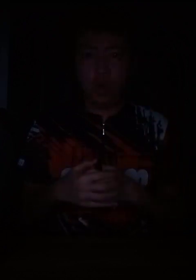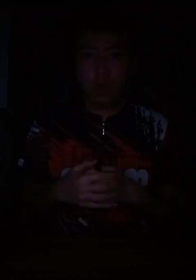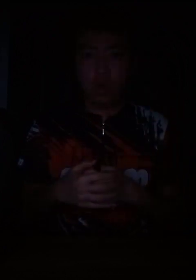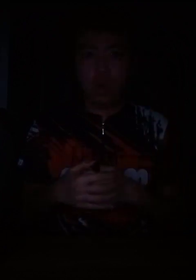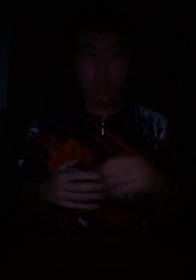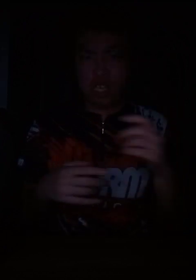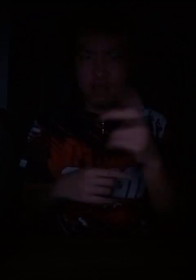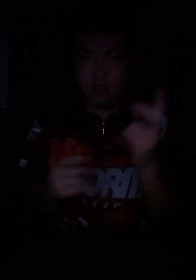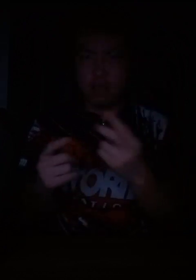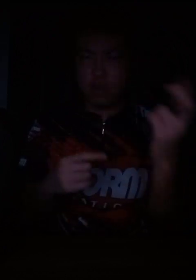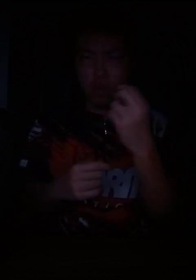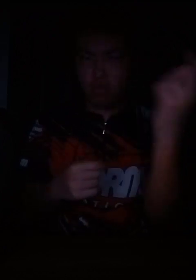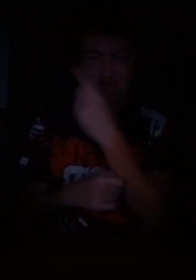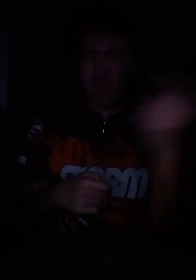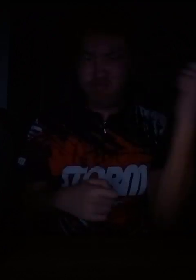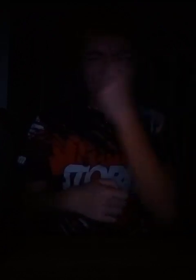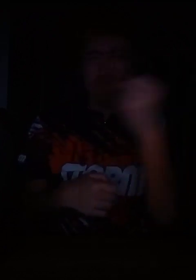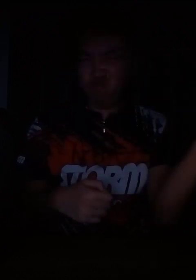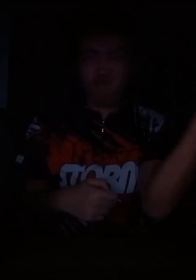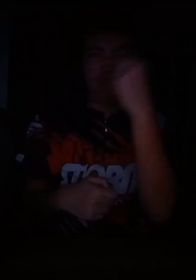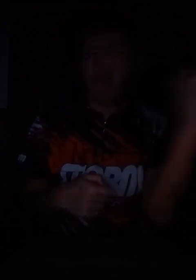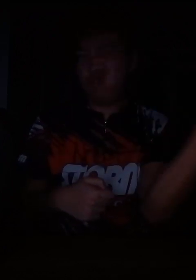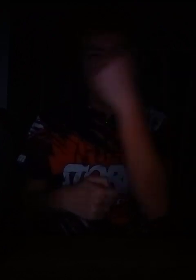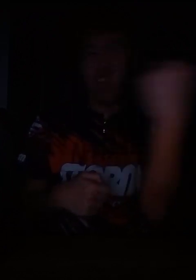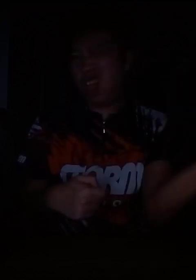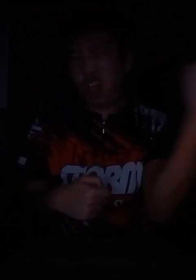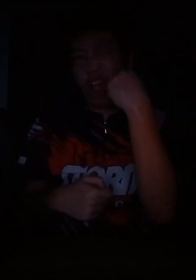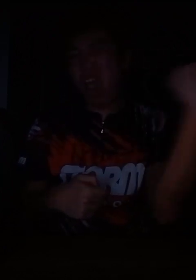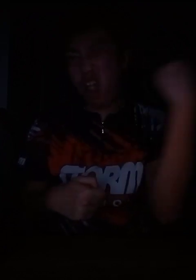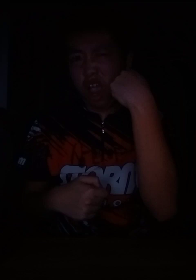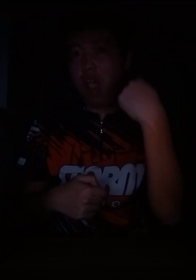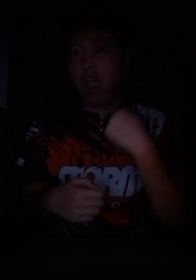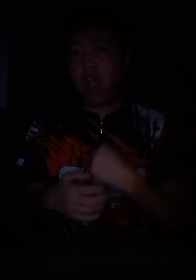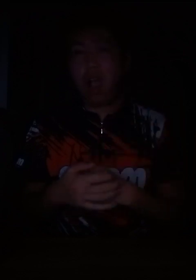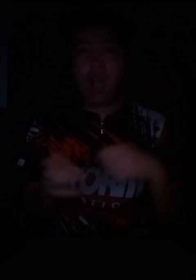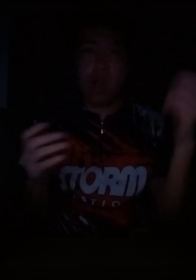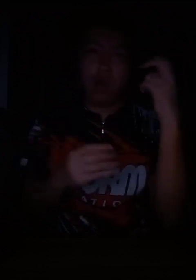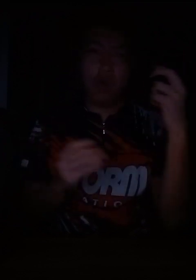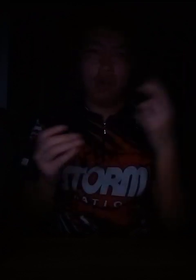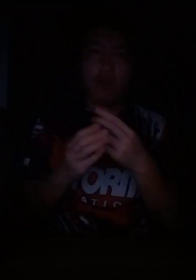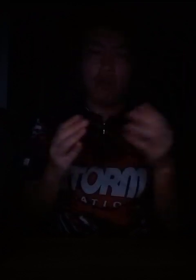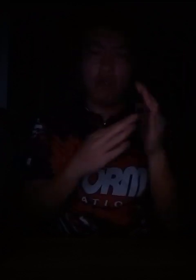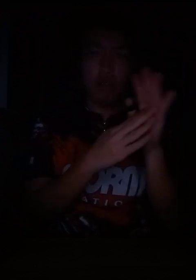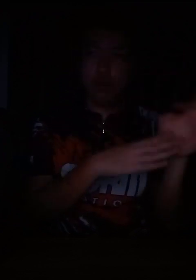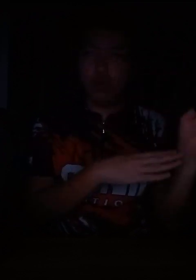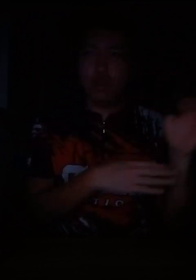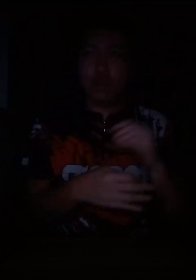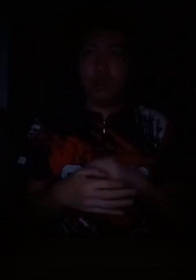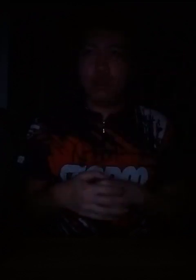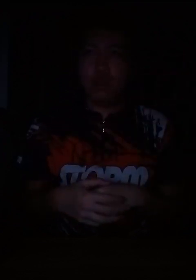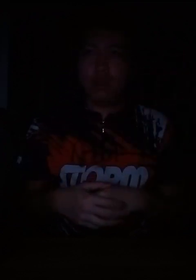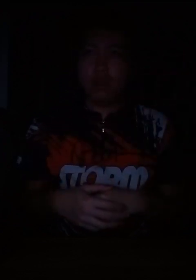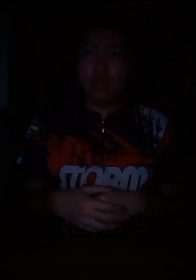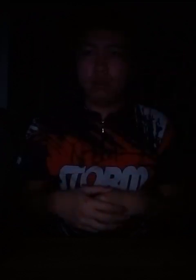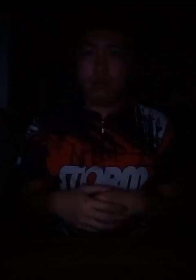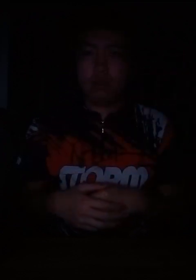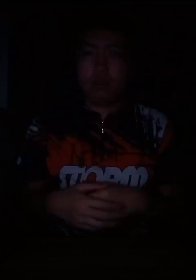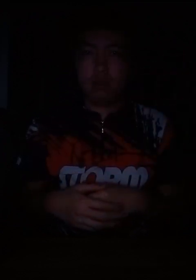김 씨는 손 사장으로부터 주먹으로 얼굴을 2차례 맞았다며 인근 파출소를 직접 찾아 신고했습니다. 당시